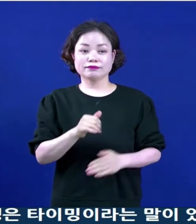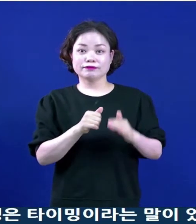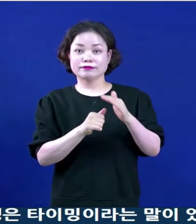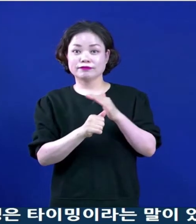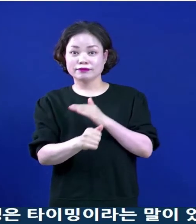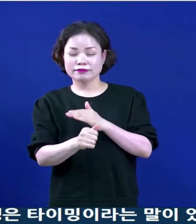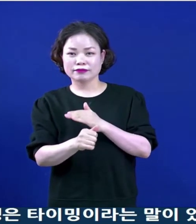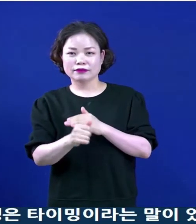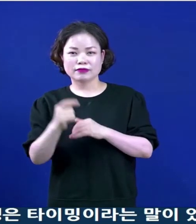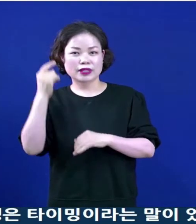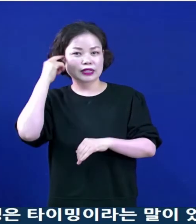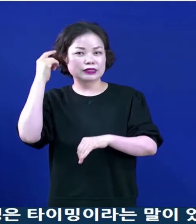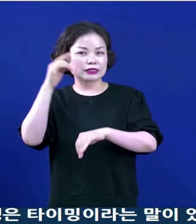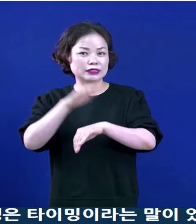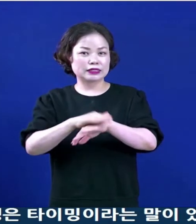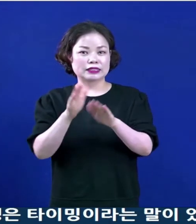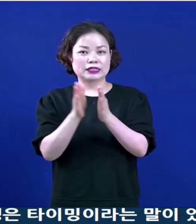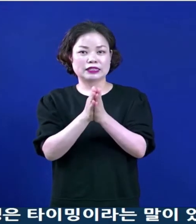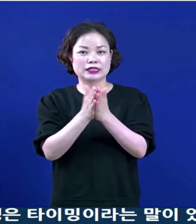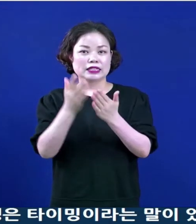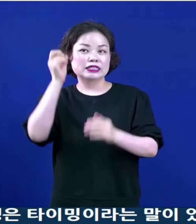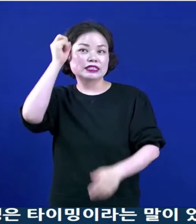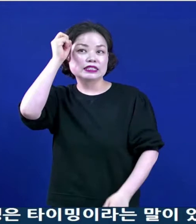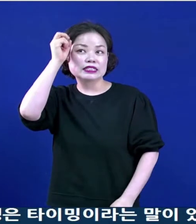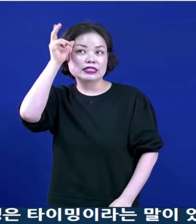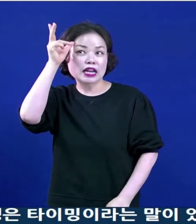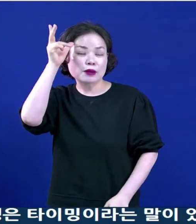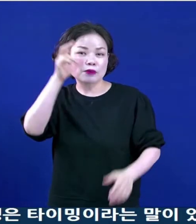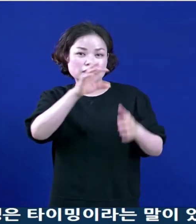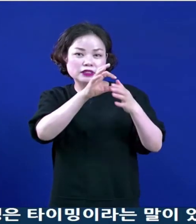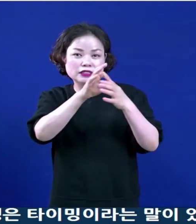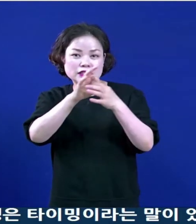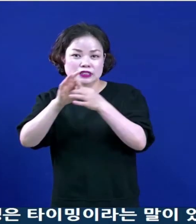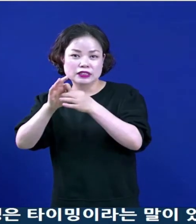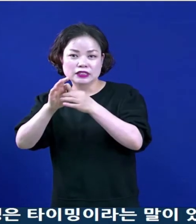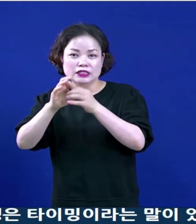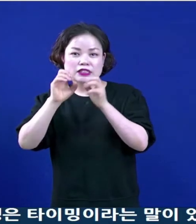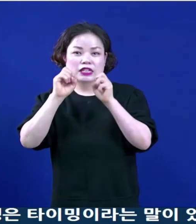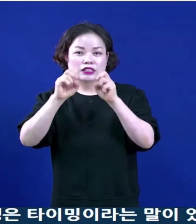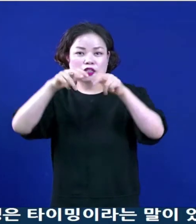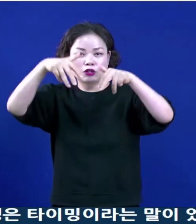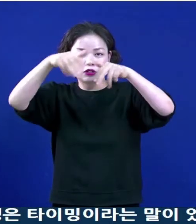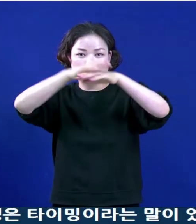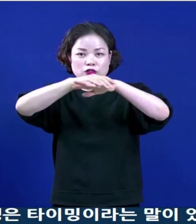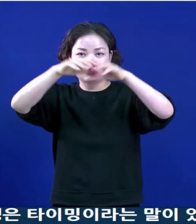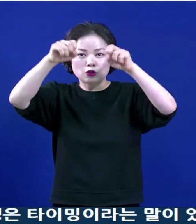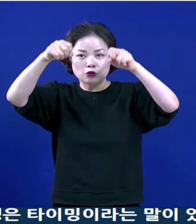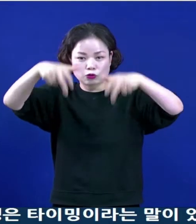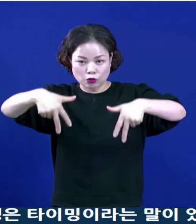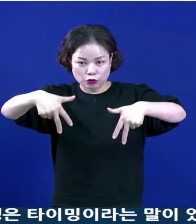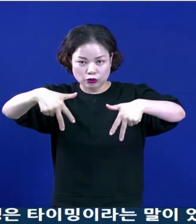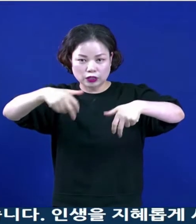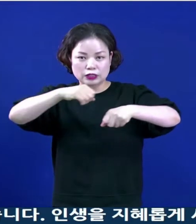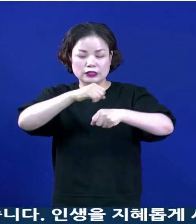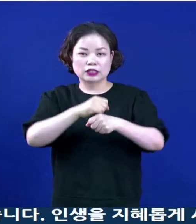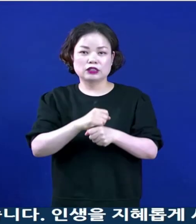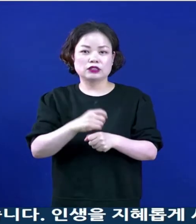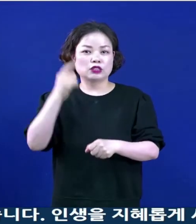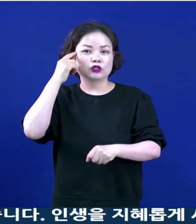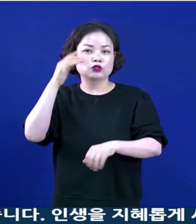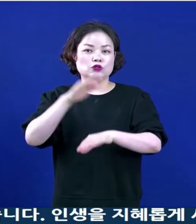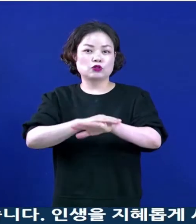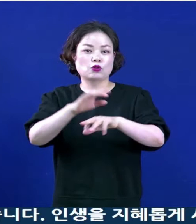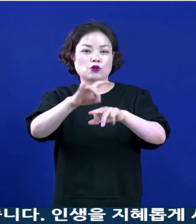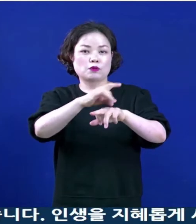대표적인 지혜서라고 불릴 수 있는 잠언에 이어서 전도서의 기자 솔로몬은 오늘 본문을 통해서